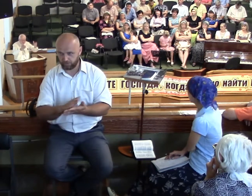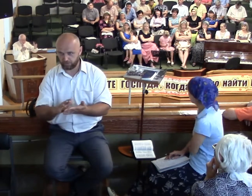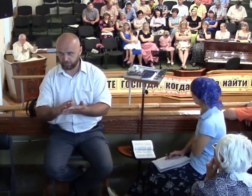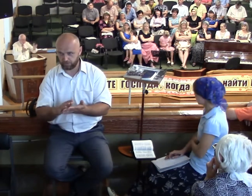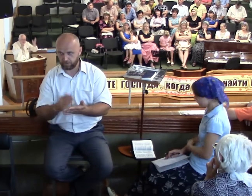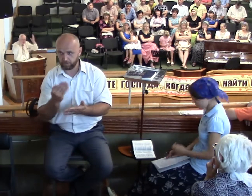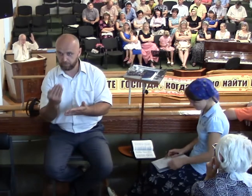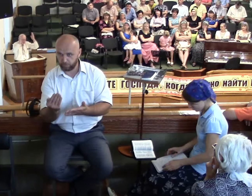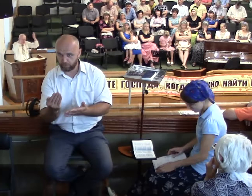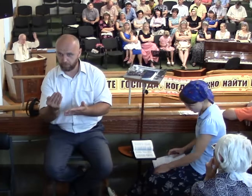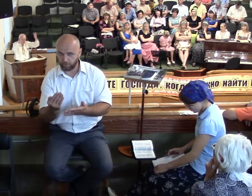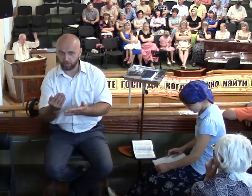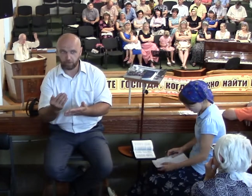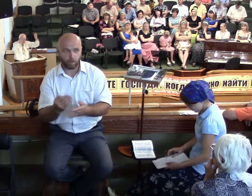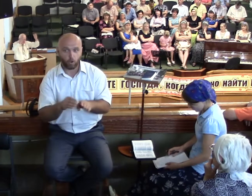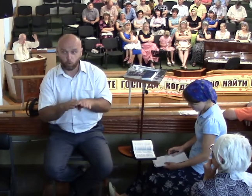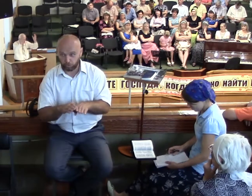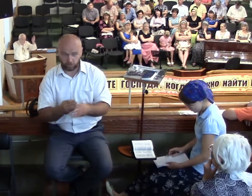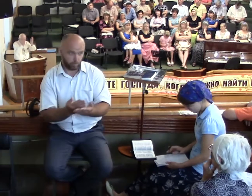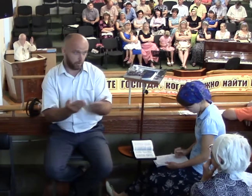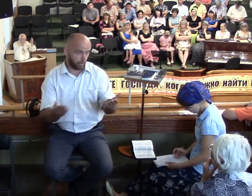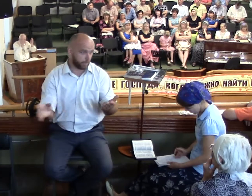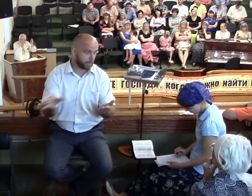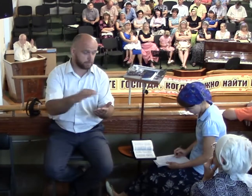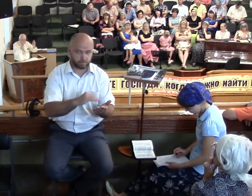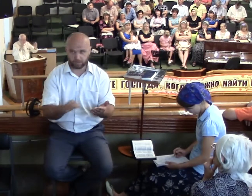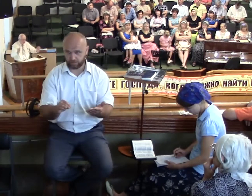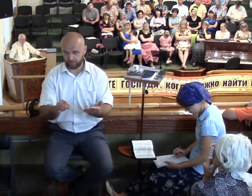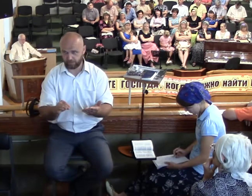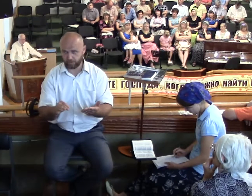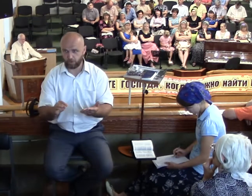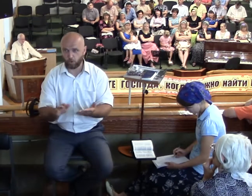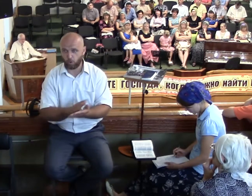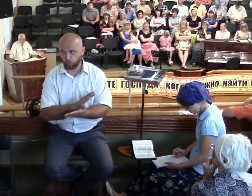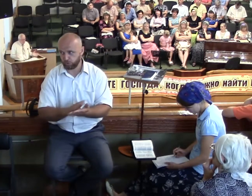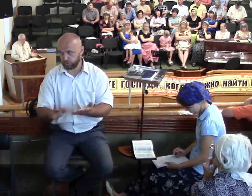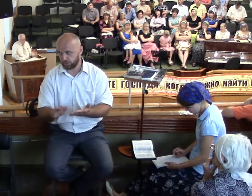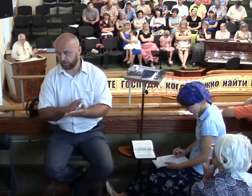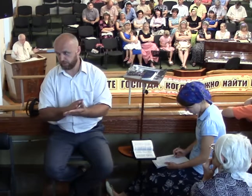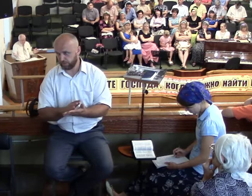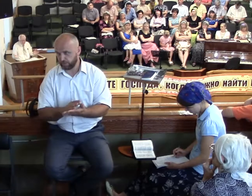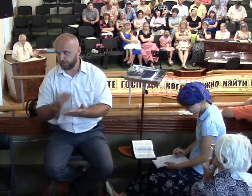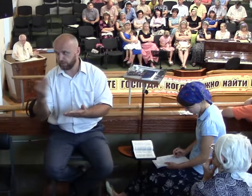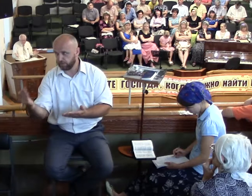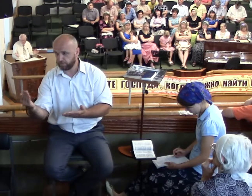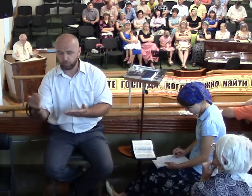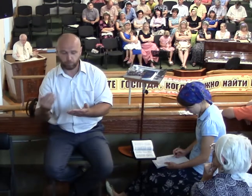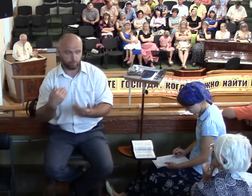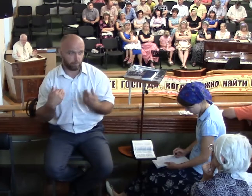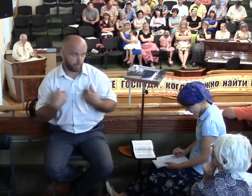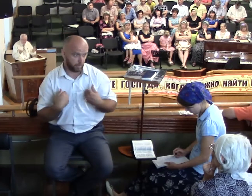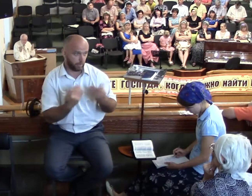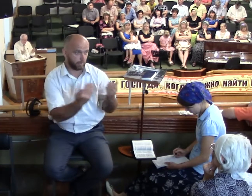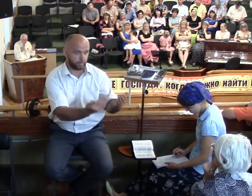когда покаялись, посадил на небеса, и теперь мы Ему принадлежим. Друзья, настолько это должно ободрять и радовать